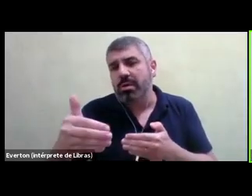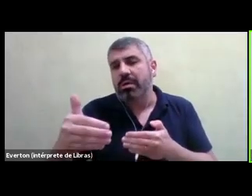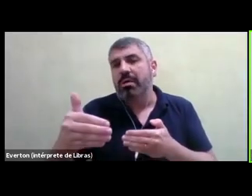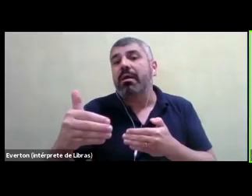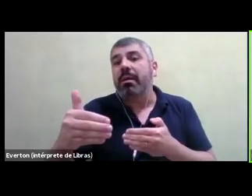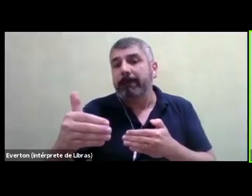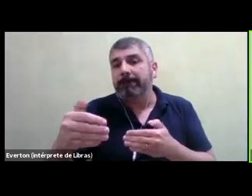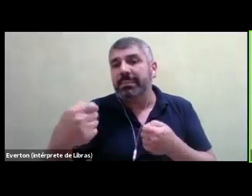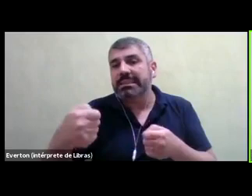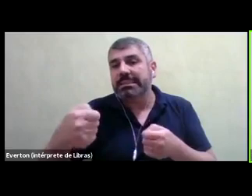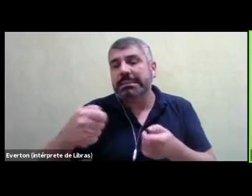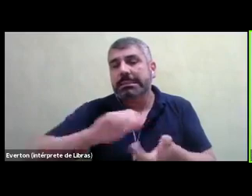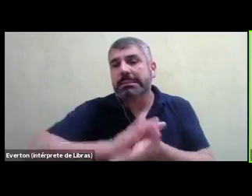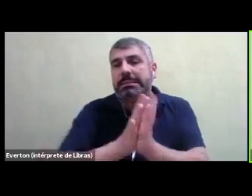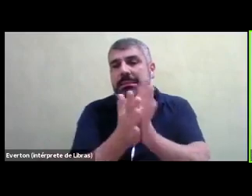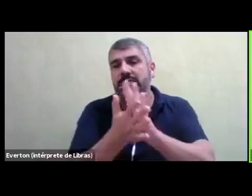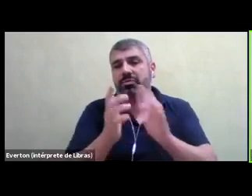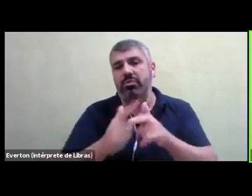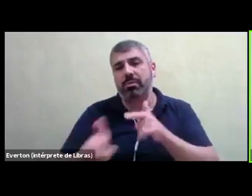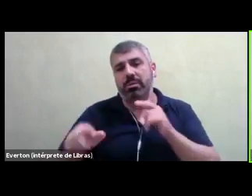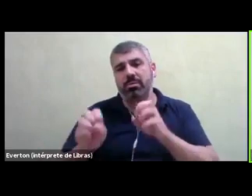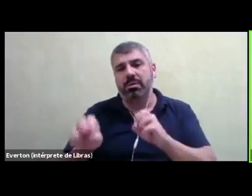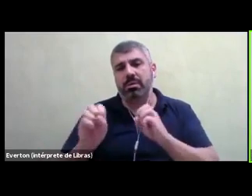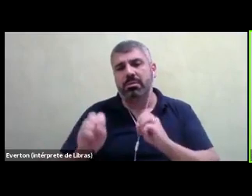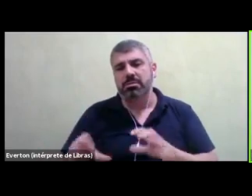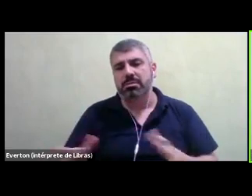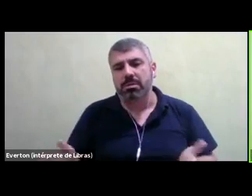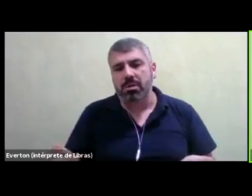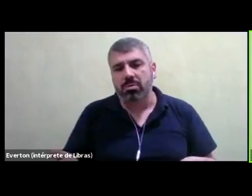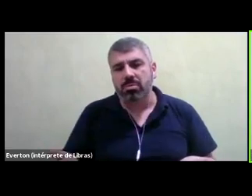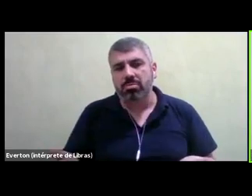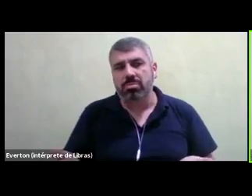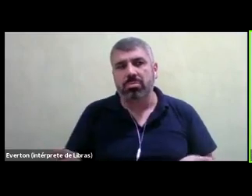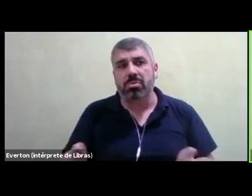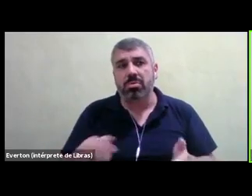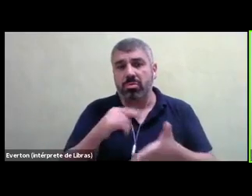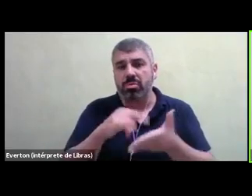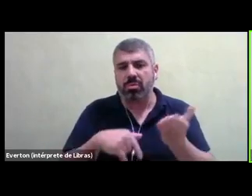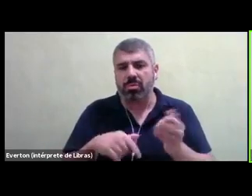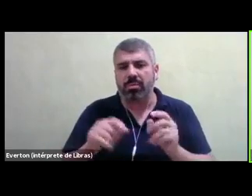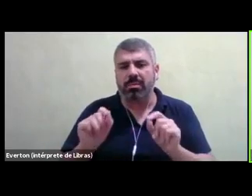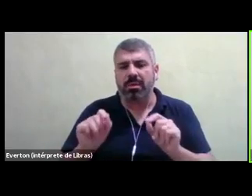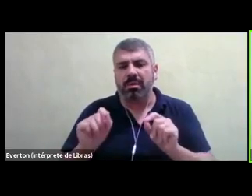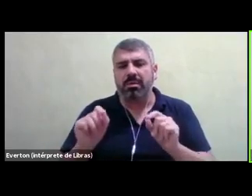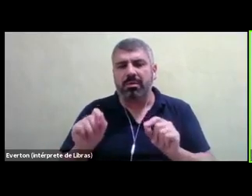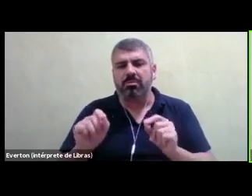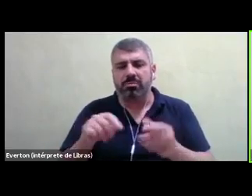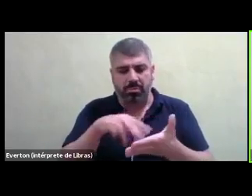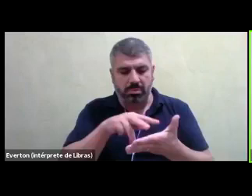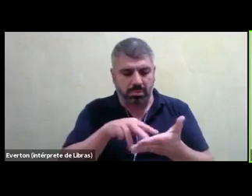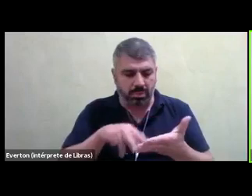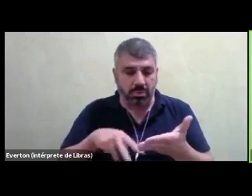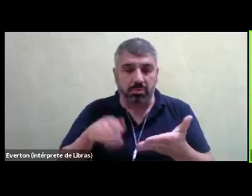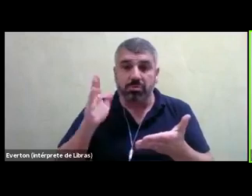na nossa educação. E esse documento, pelo que a gente percebe, né, nas nossas leituras,